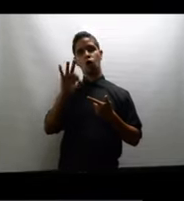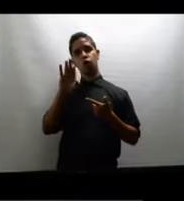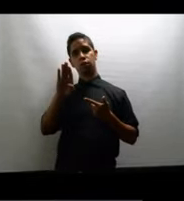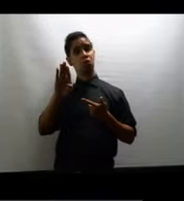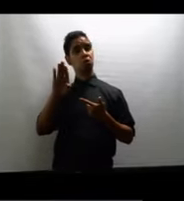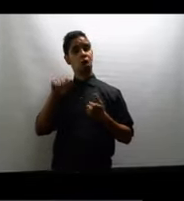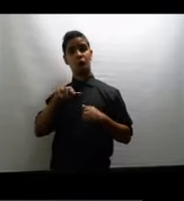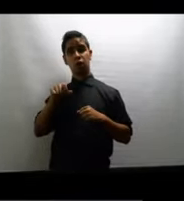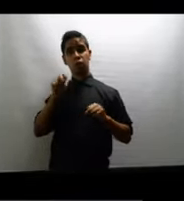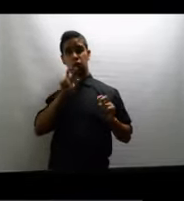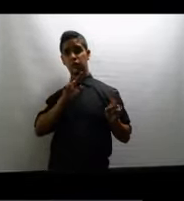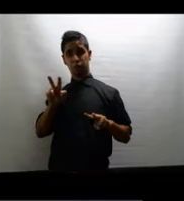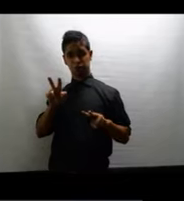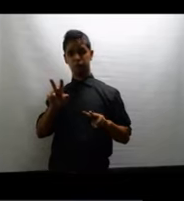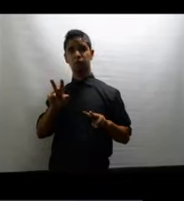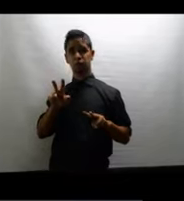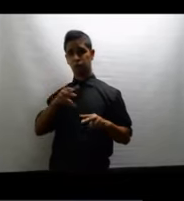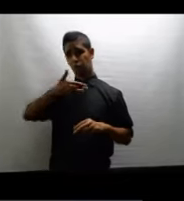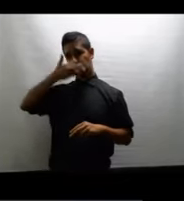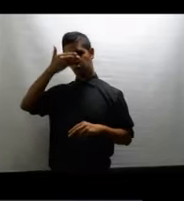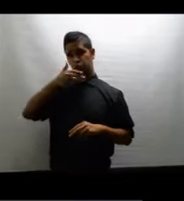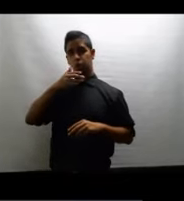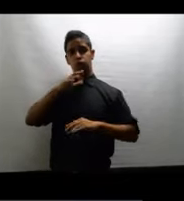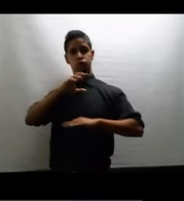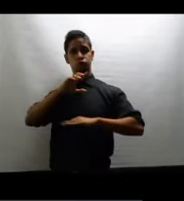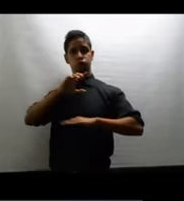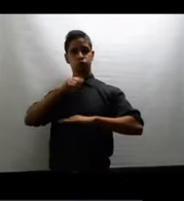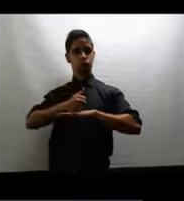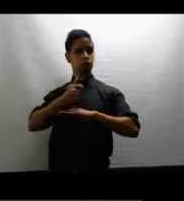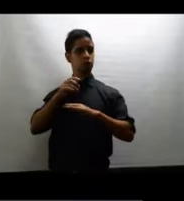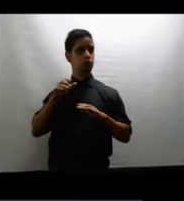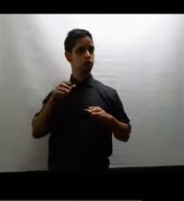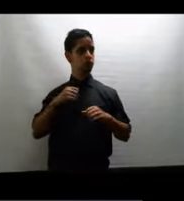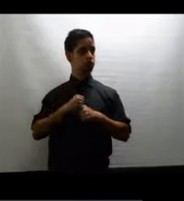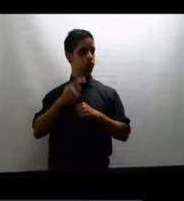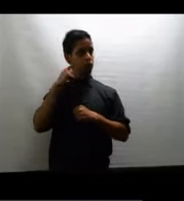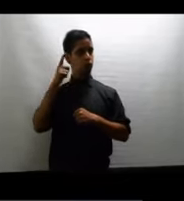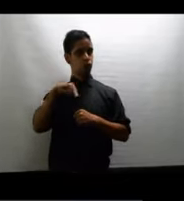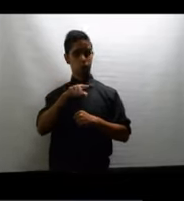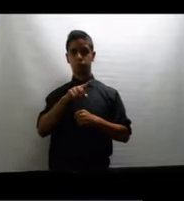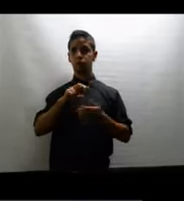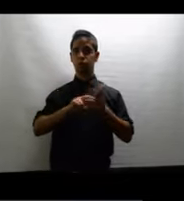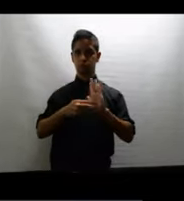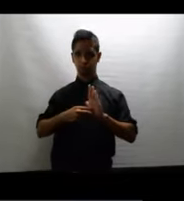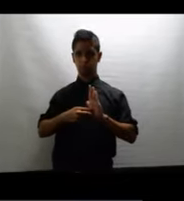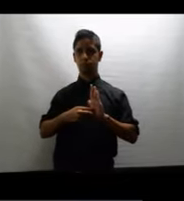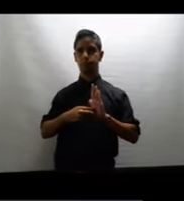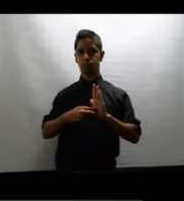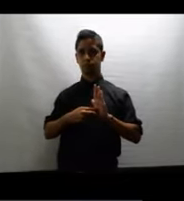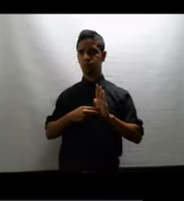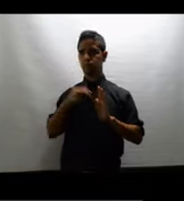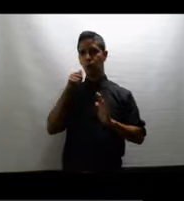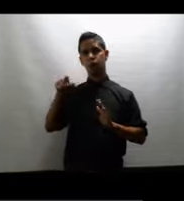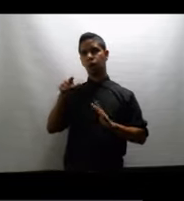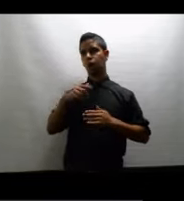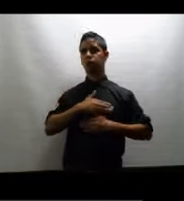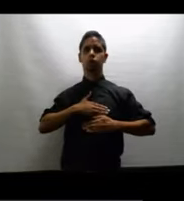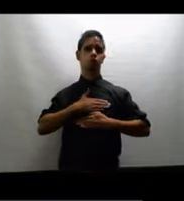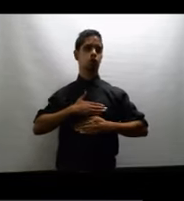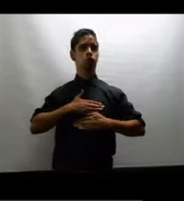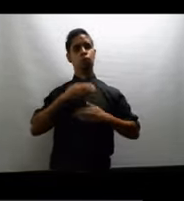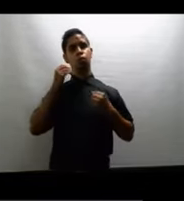ver allí frente a la fundación haciendo algo para ustedes. Okay. Si es que eso gozó un millón